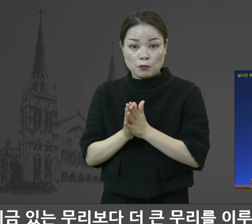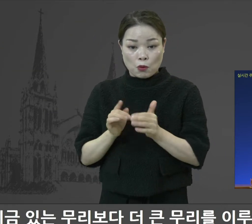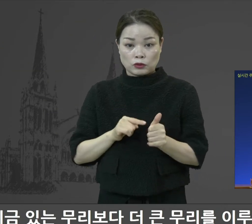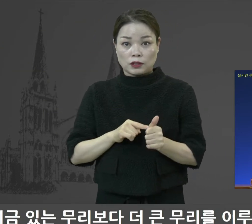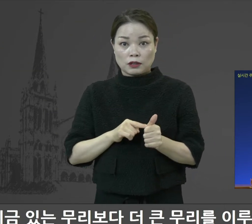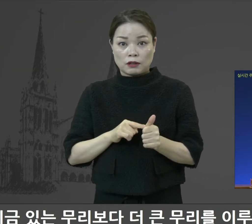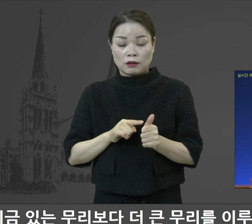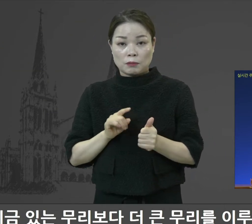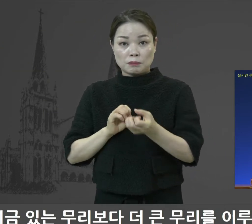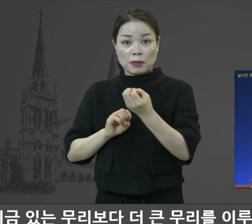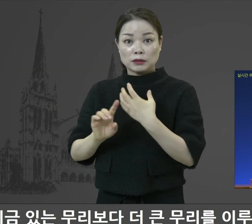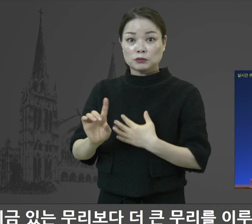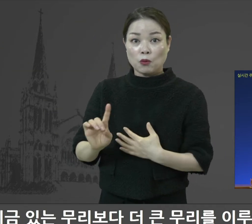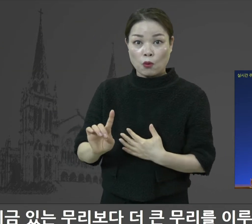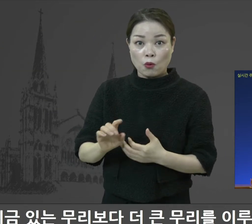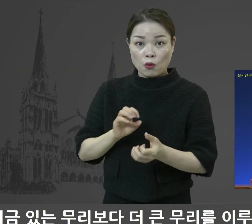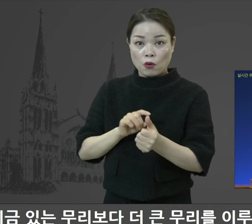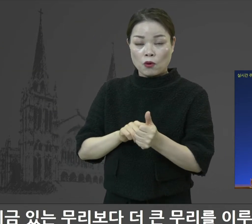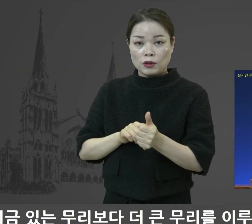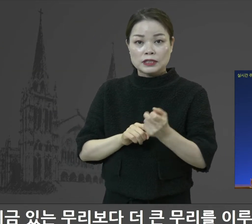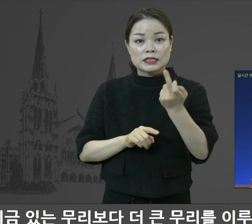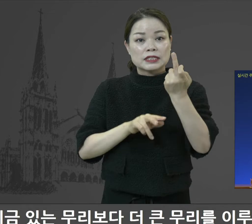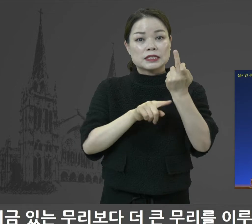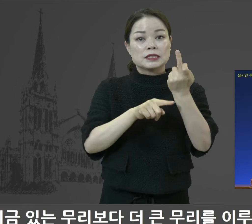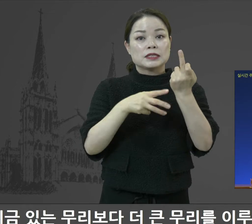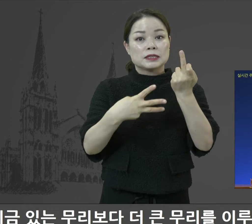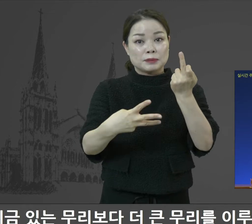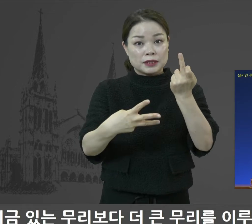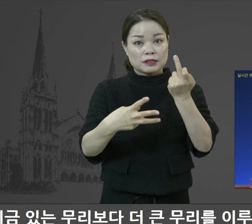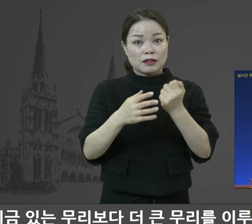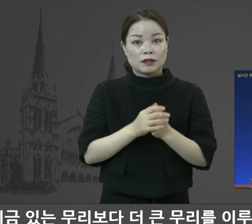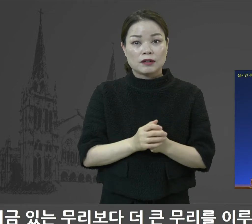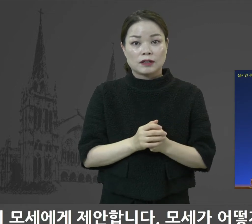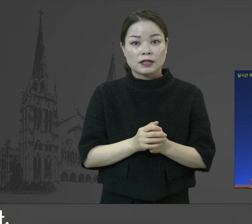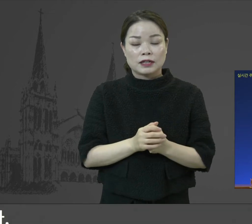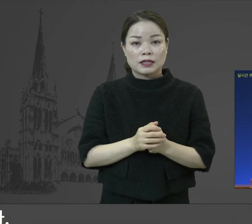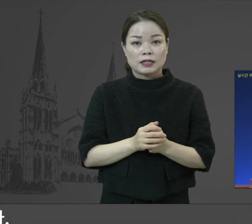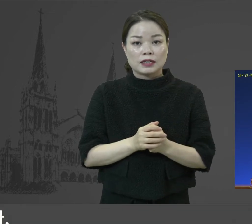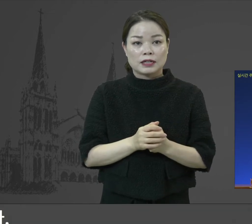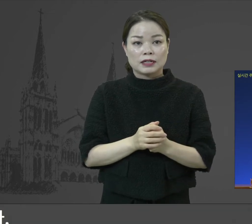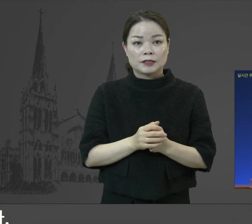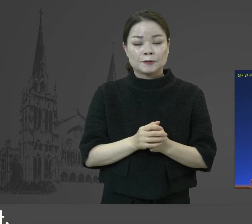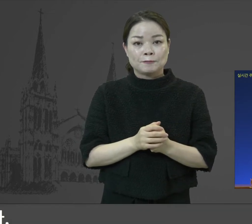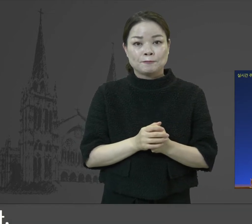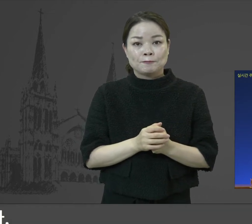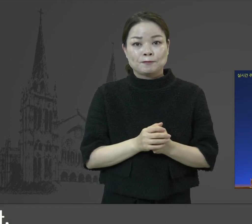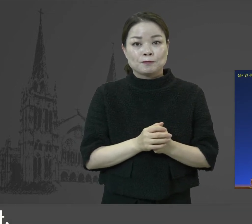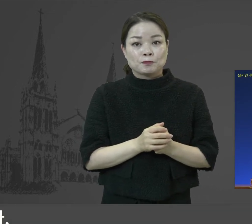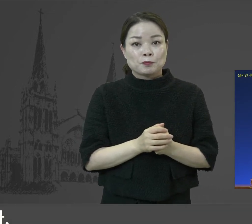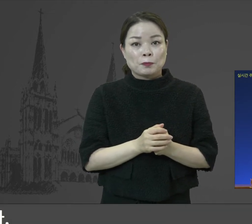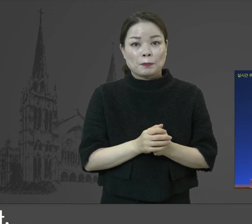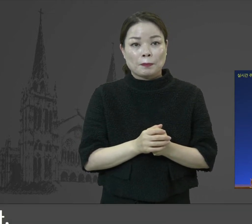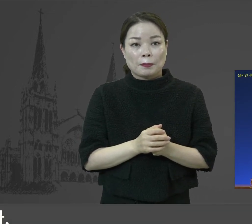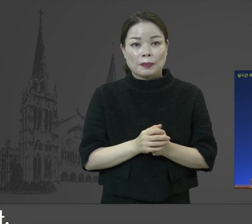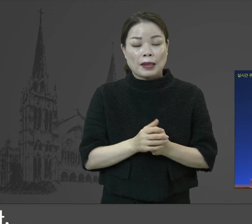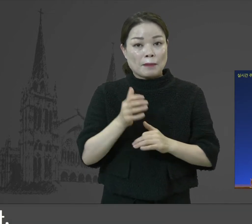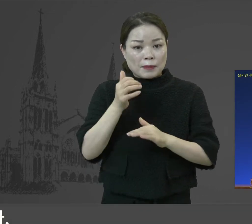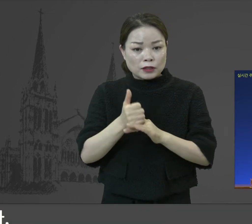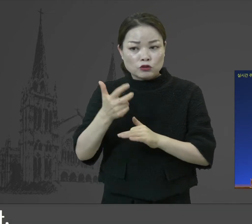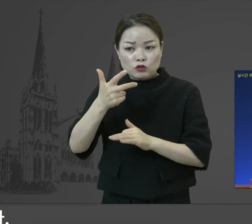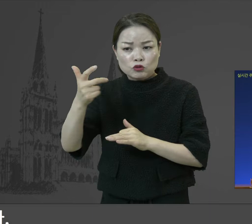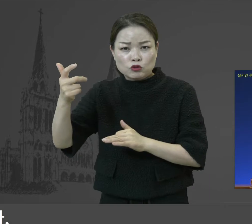모세가 어떻게 반응하는지 보시기 바랍니다. 12절 밑에서 세 줄만 읽을 겁니다. 끝부분